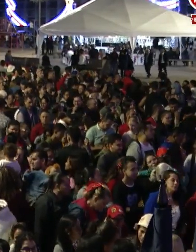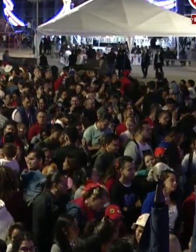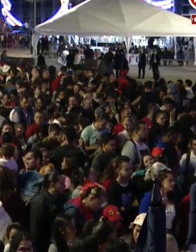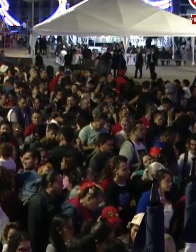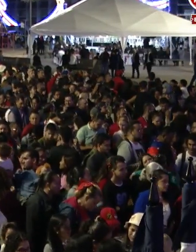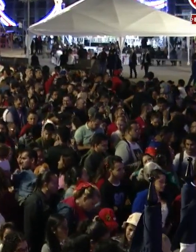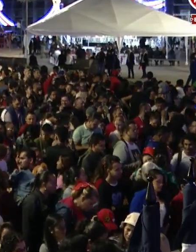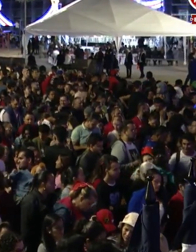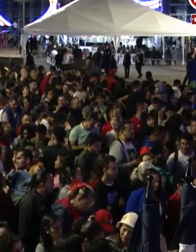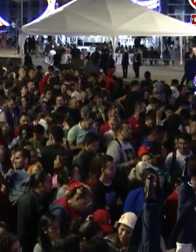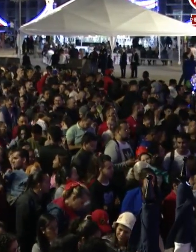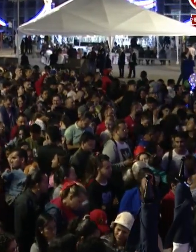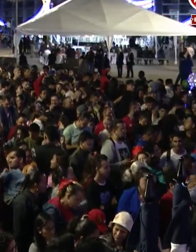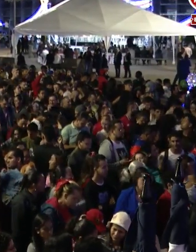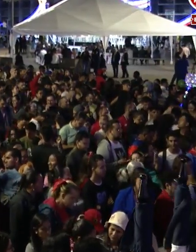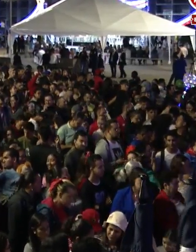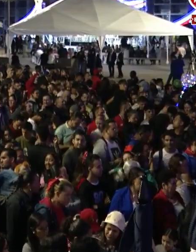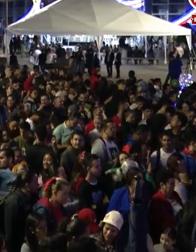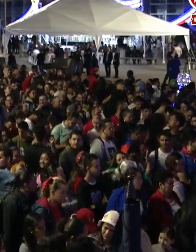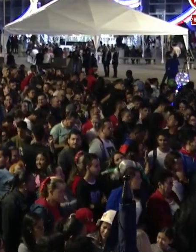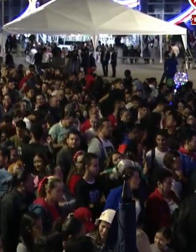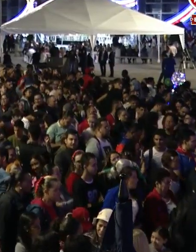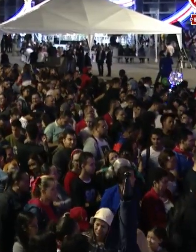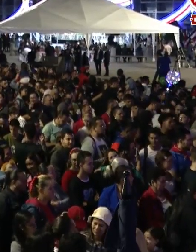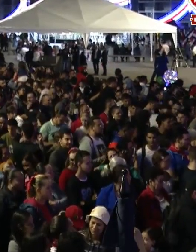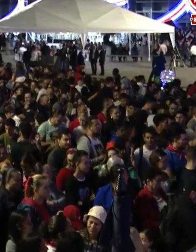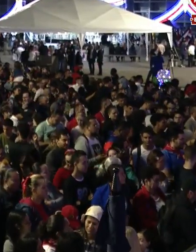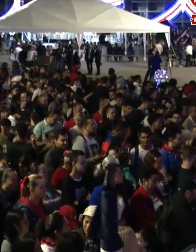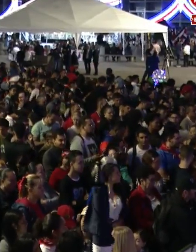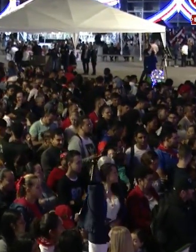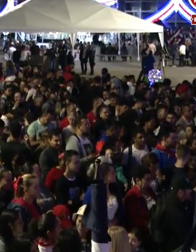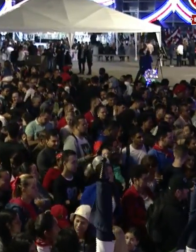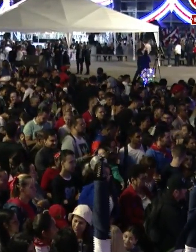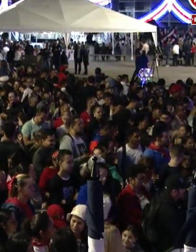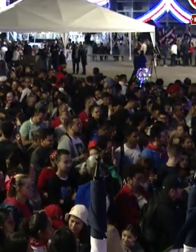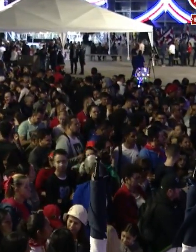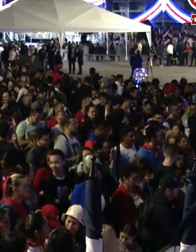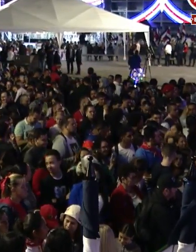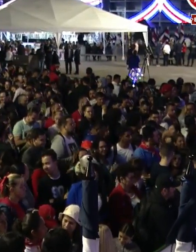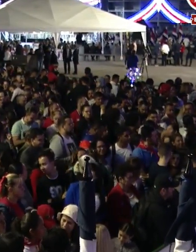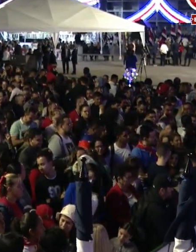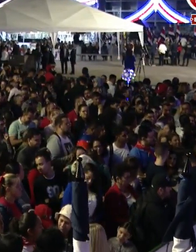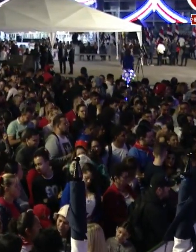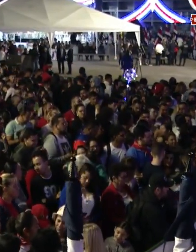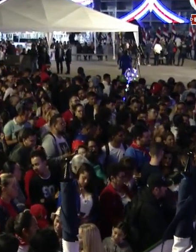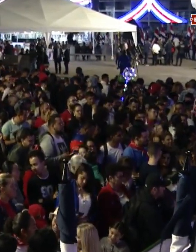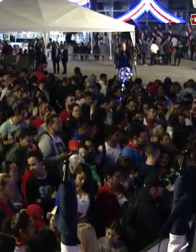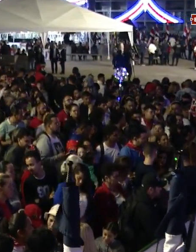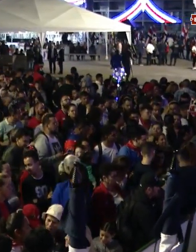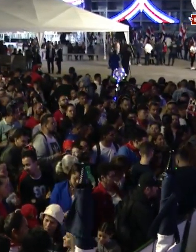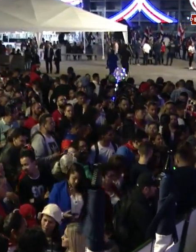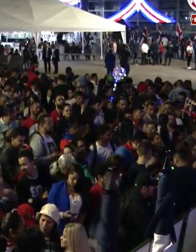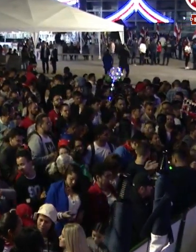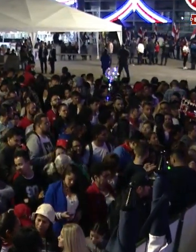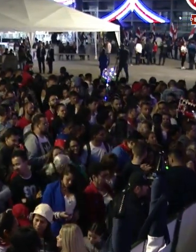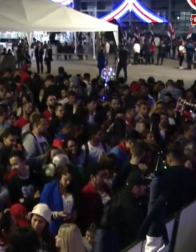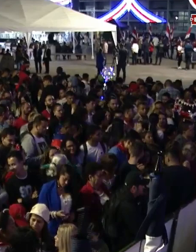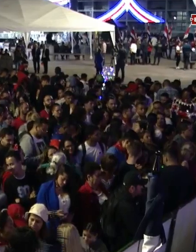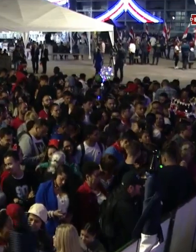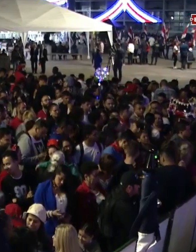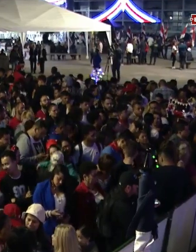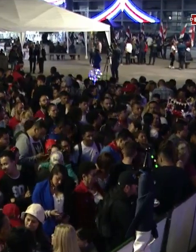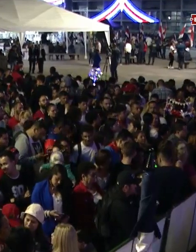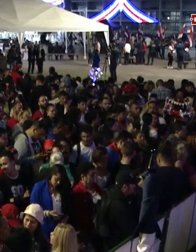costarricenses. Pero bueno, gracias a Dios, celebramos hoy nuestra